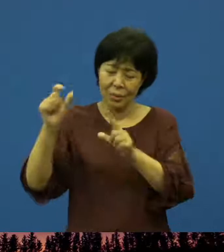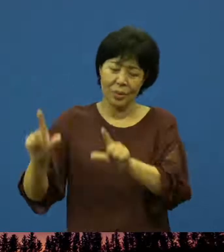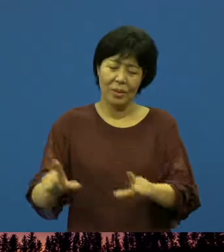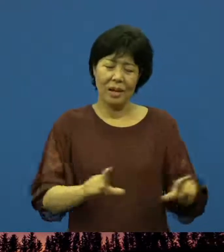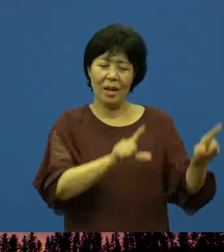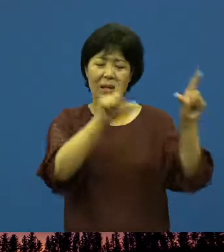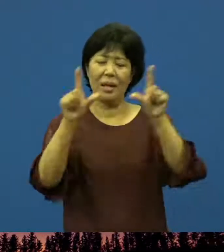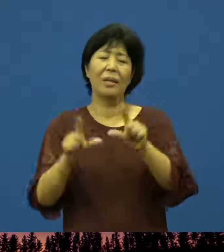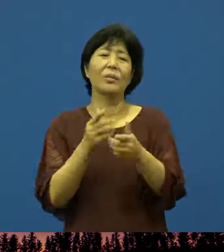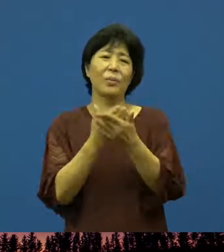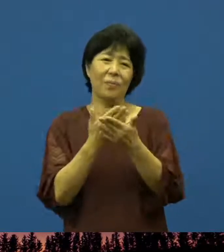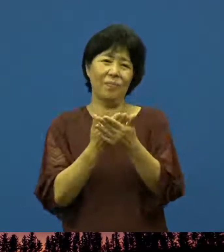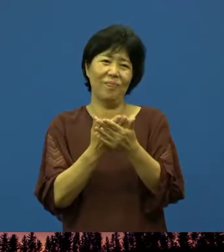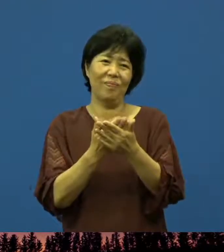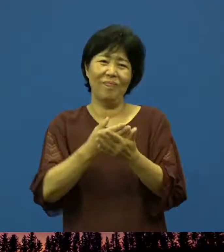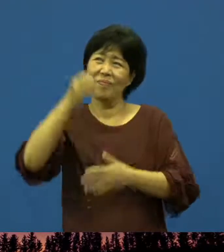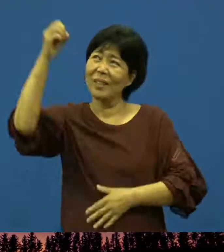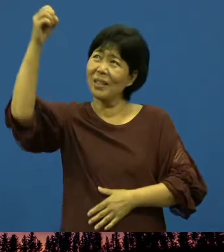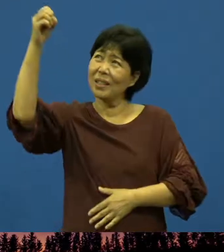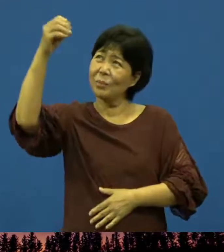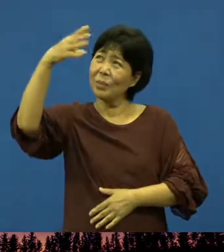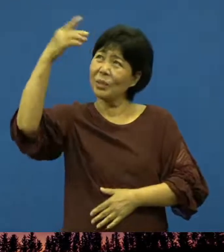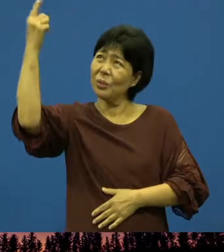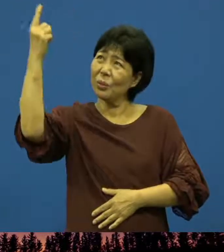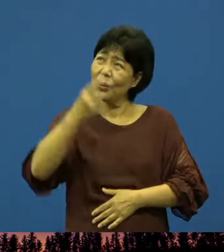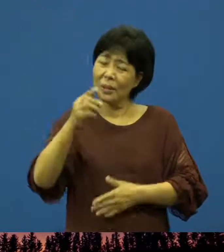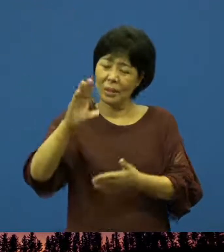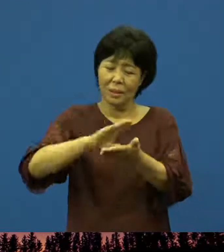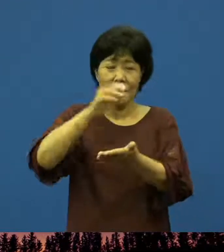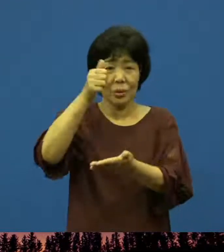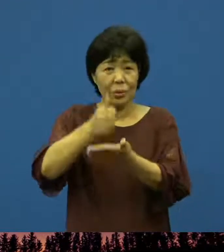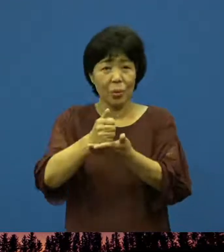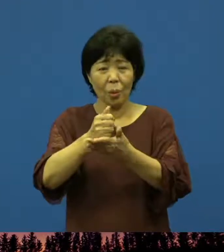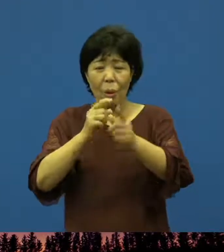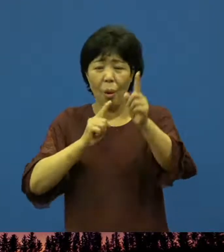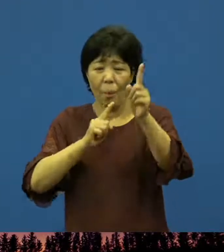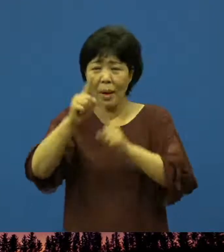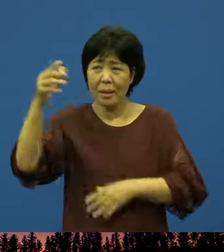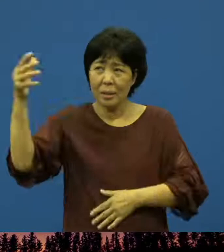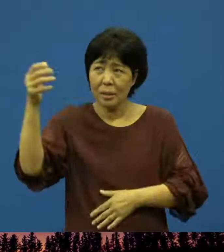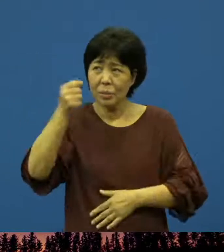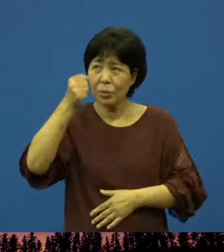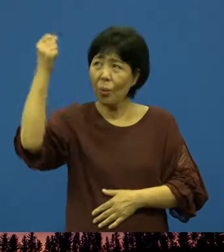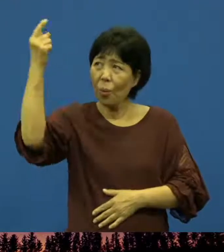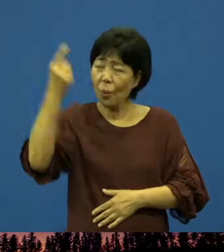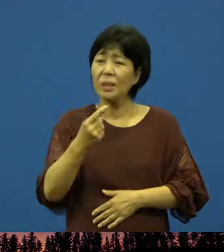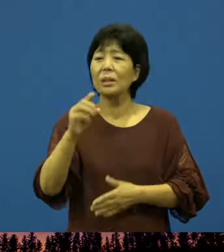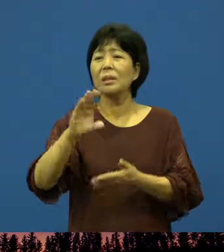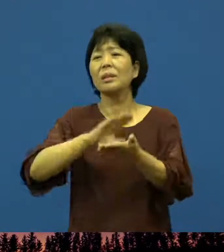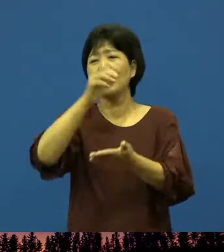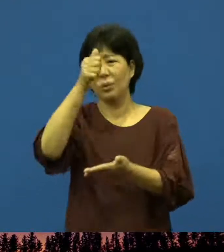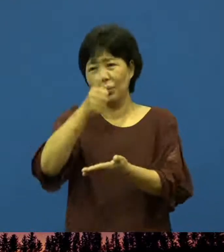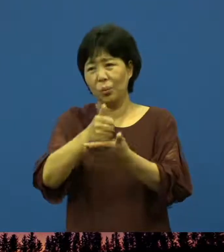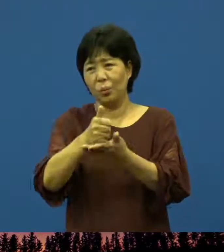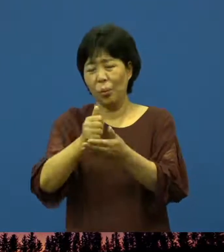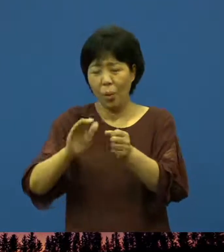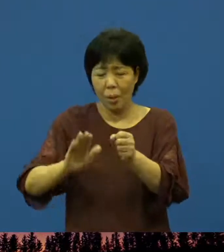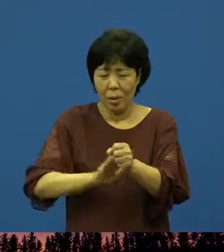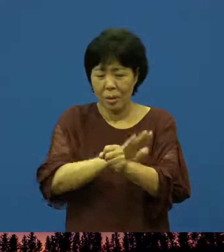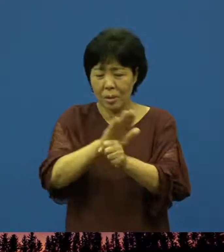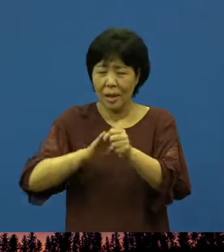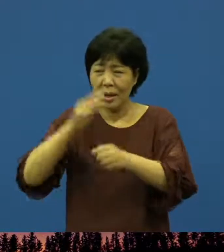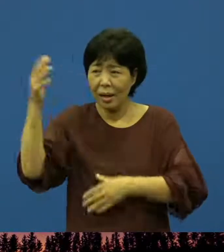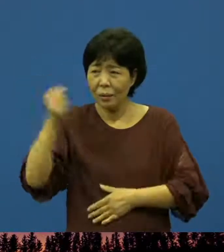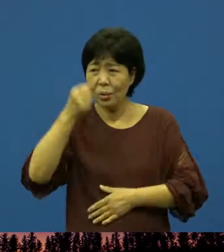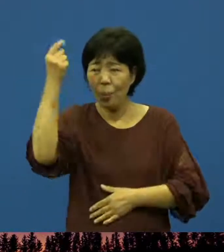주시옵소서. 빛으로 오신 그리스도, 말씀으로 오신 그리스도, 생명으로 오신 그리스도, 사랑 가운데로 찾아오신 그